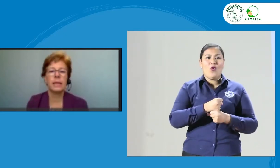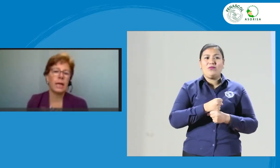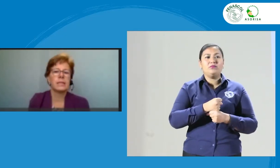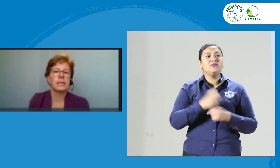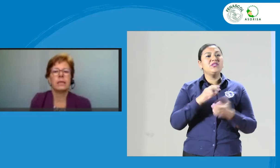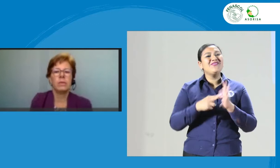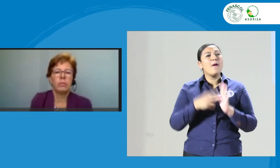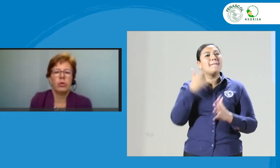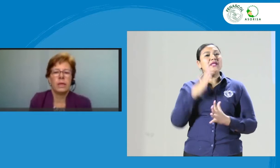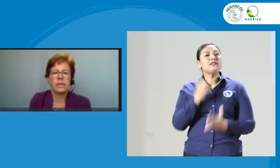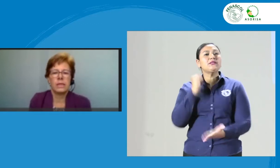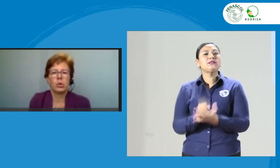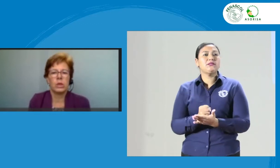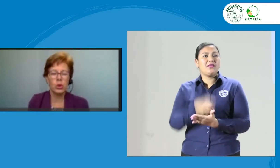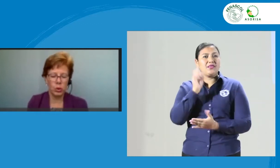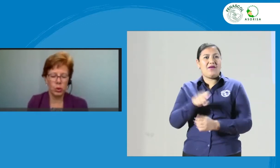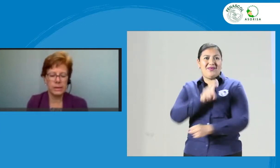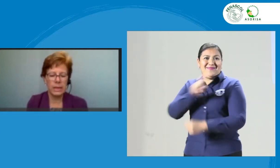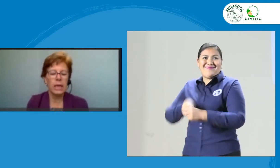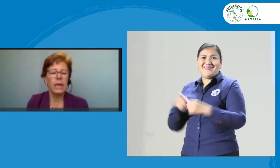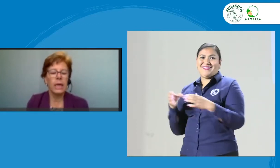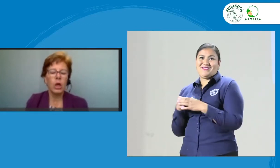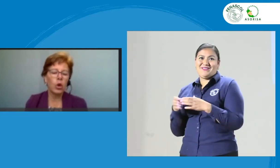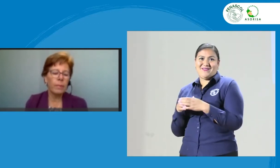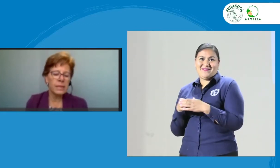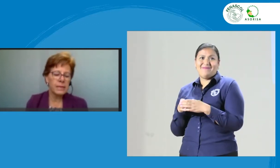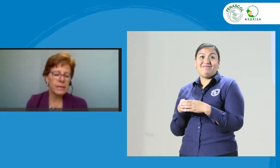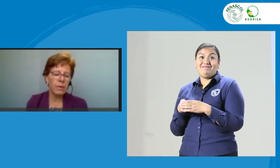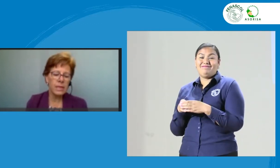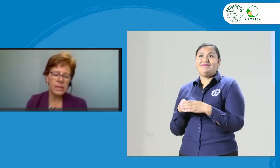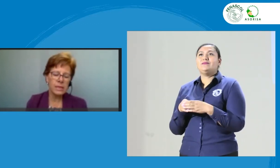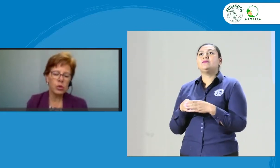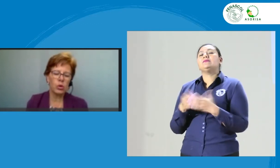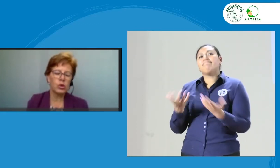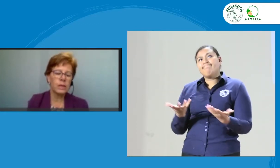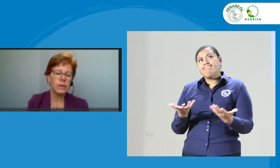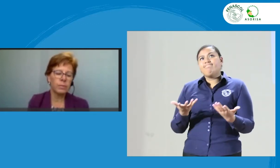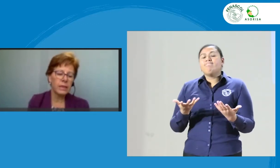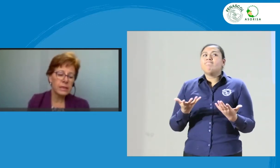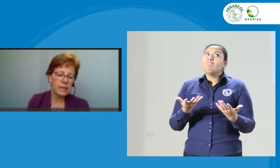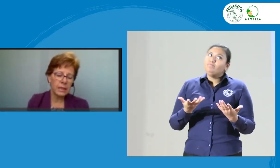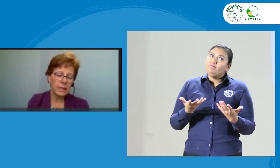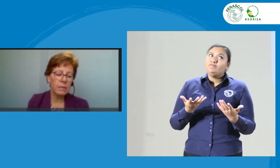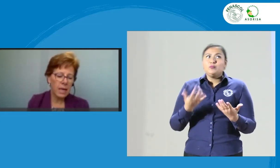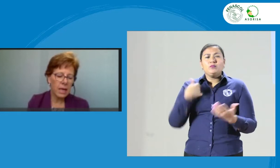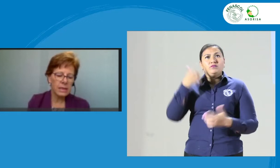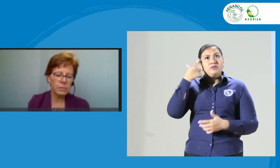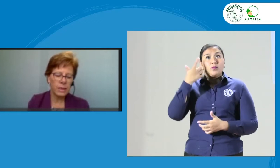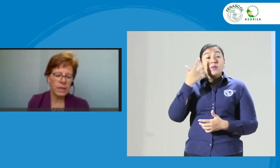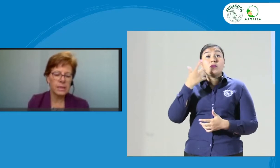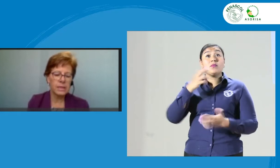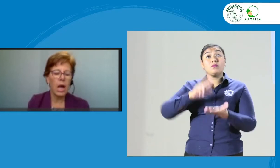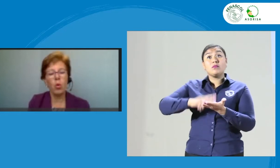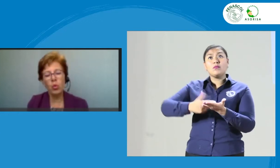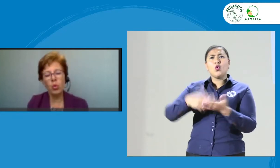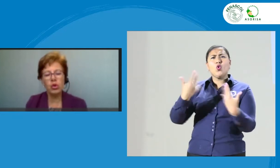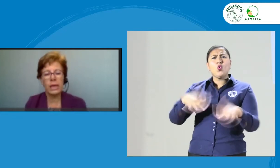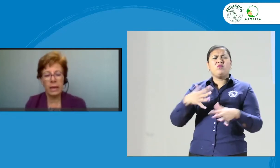gente a ser miembro de las asociaciones. Lo que pasa es que a veces, yo digo, los intérpretes que tienen más experiencia, uno se